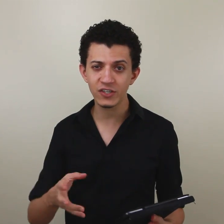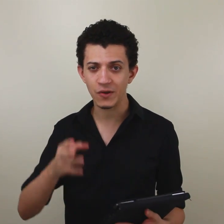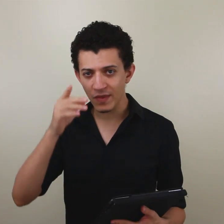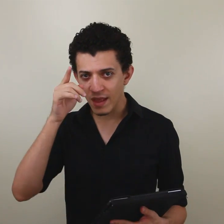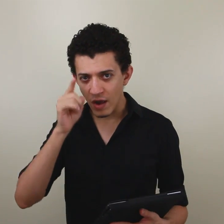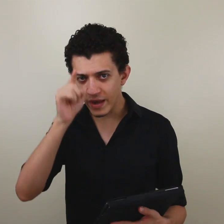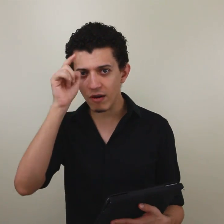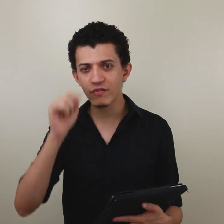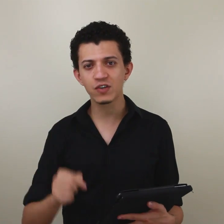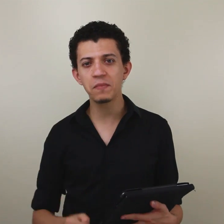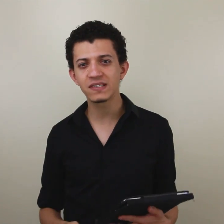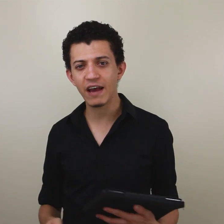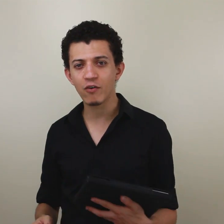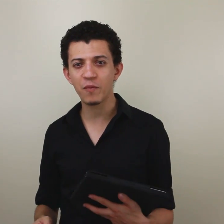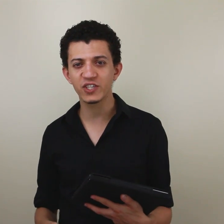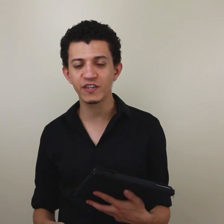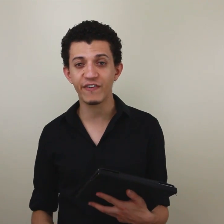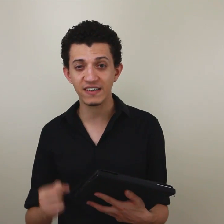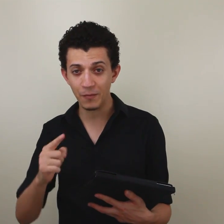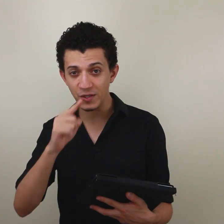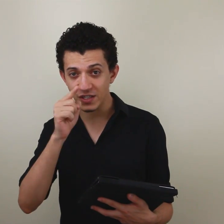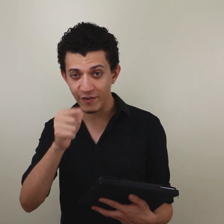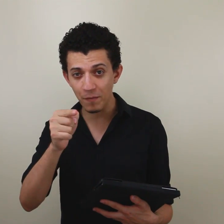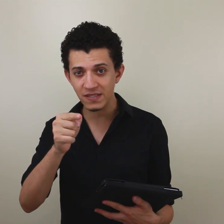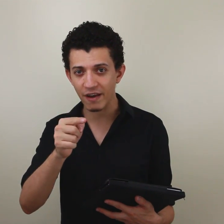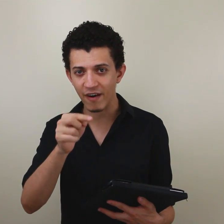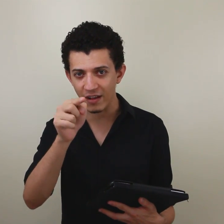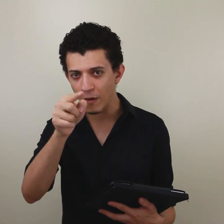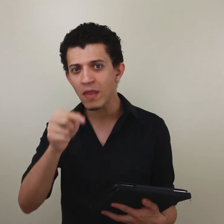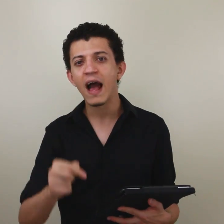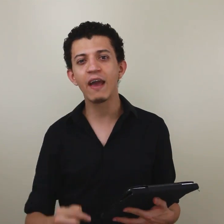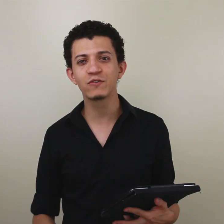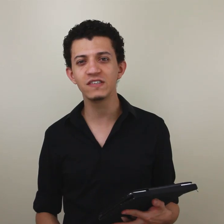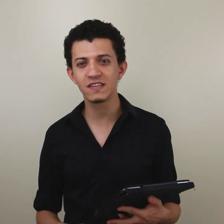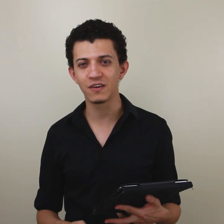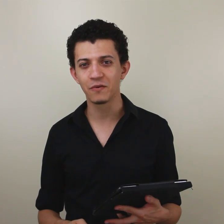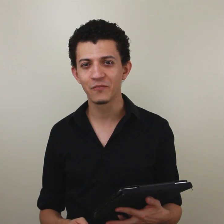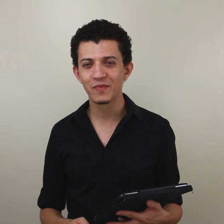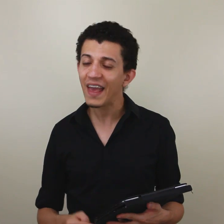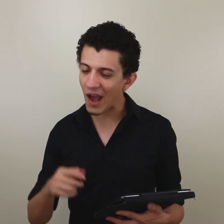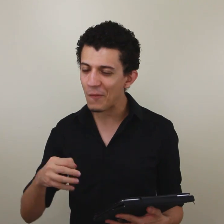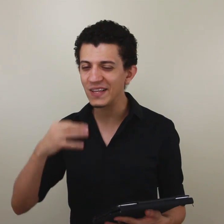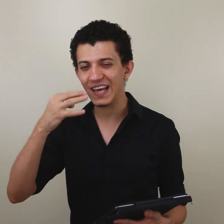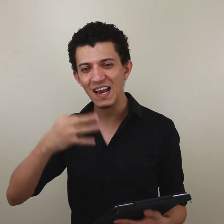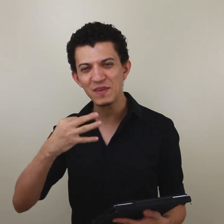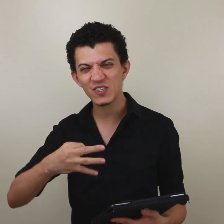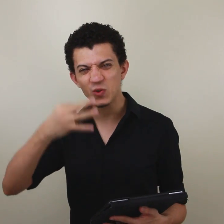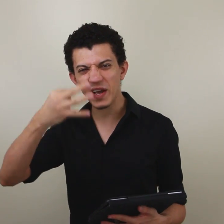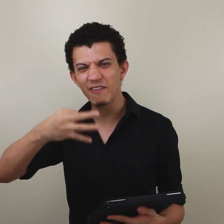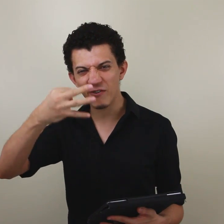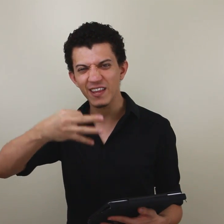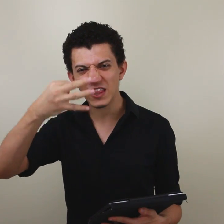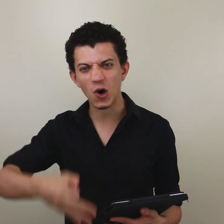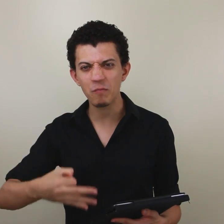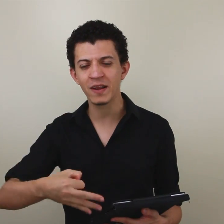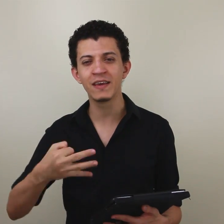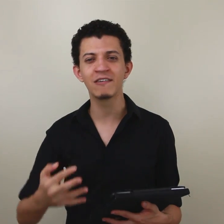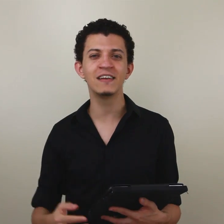gente, eu quero que você observe como a gente faz. Depois que eu tiver observado, aí eu te ensino. Realmente, ele me ensinou e ele foi top naquilo que ele